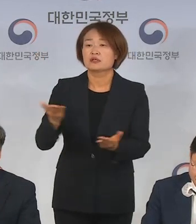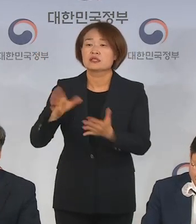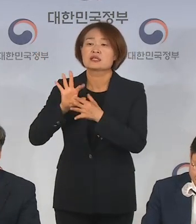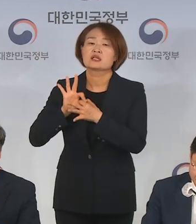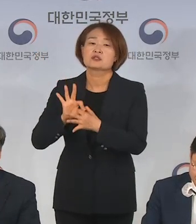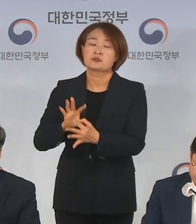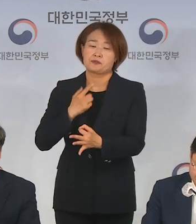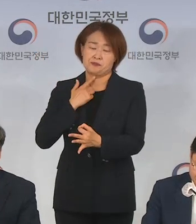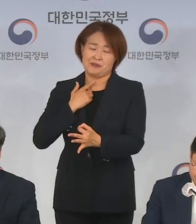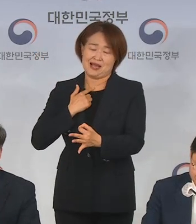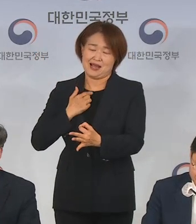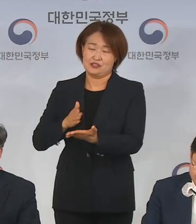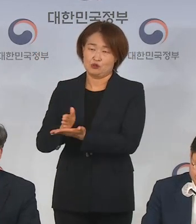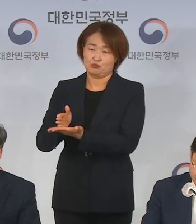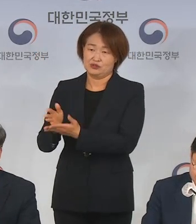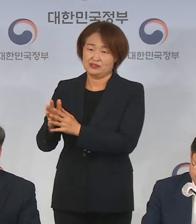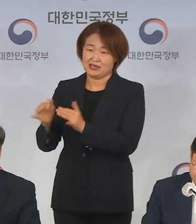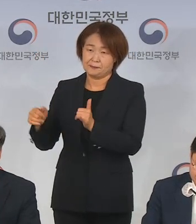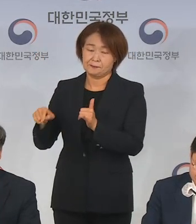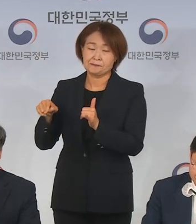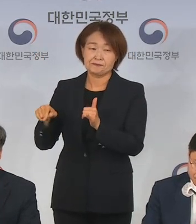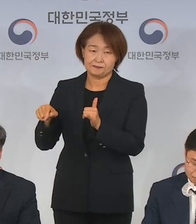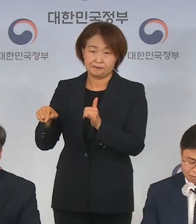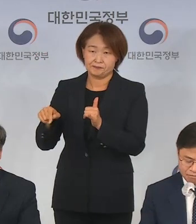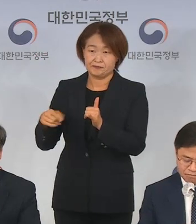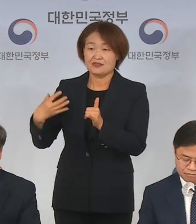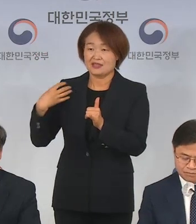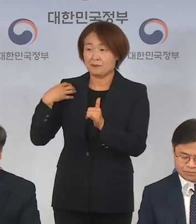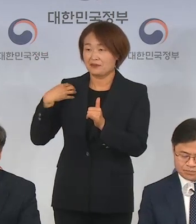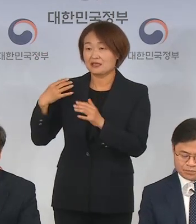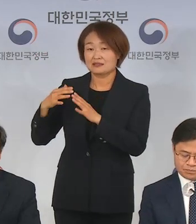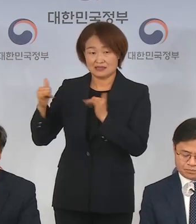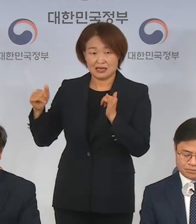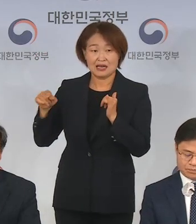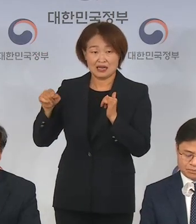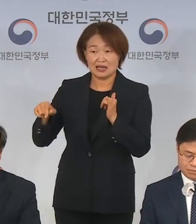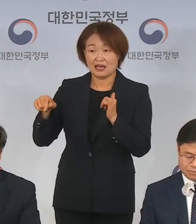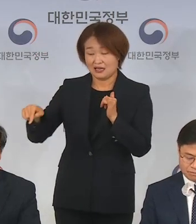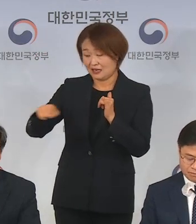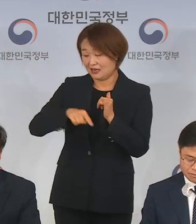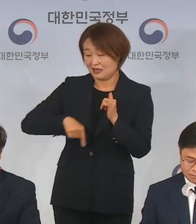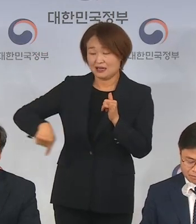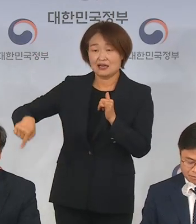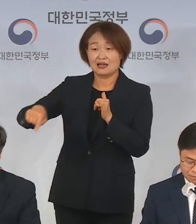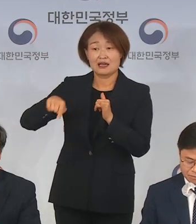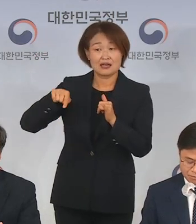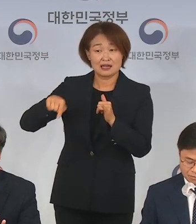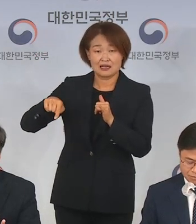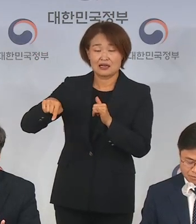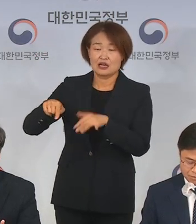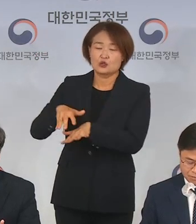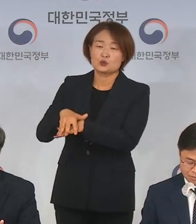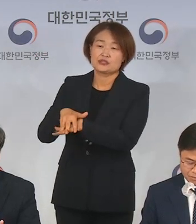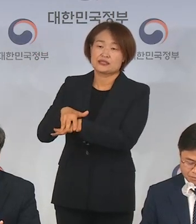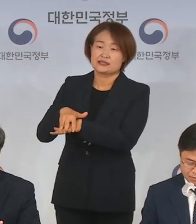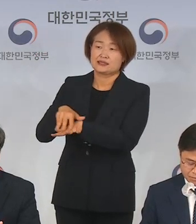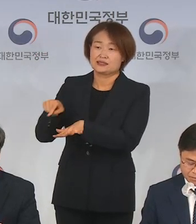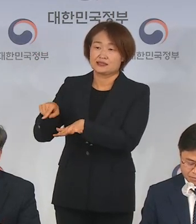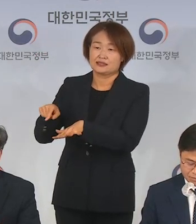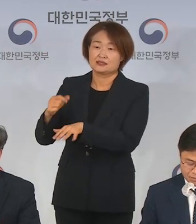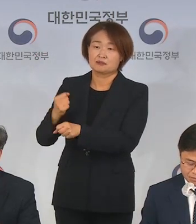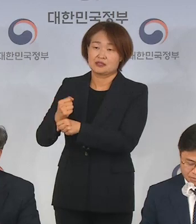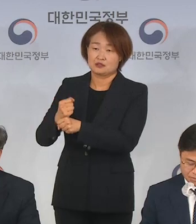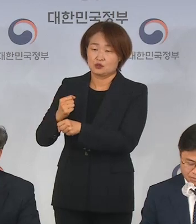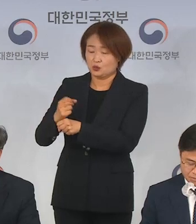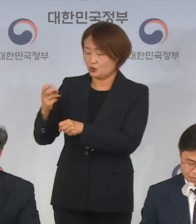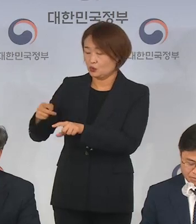관련 정부 산하 기관의 담당 전문가들이죠. 이분들이 그